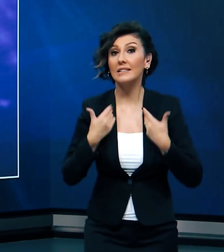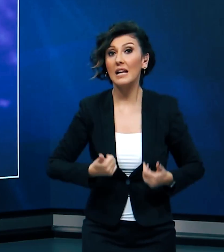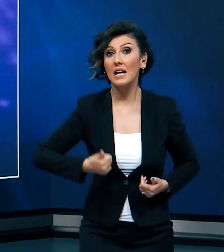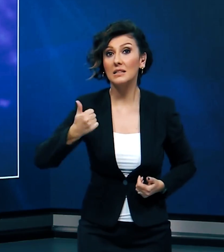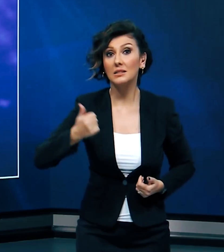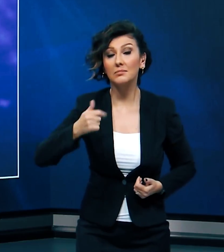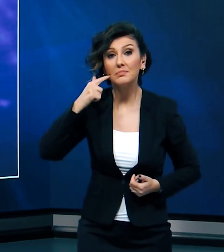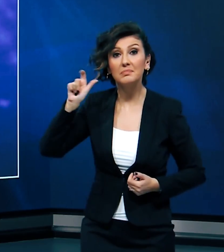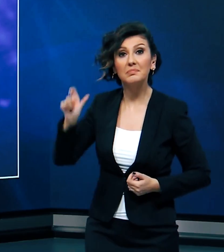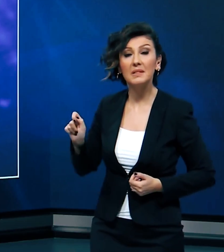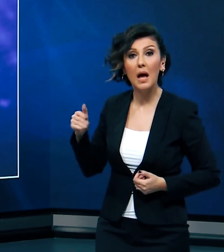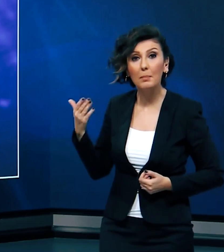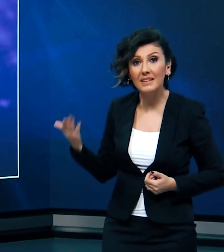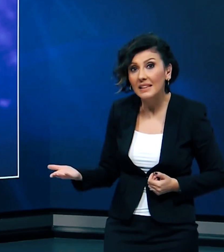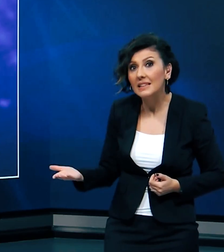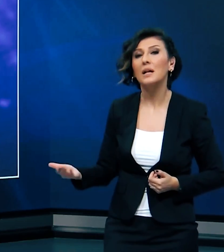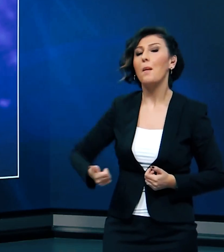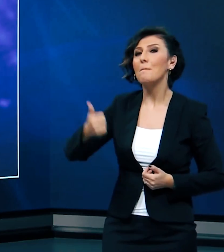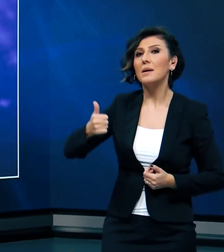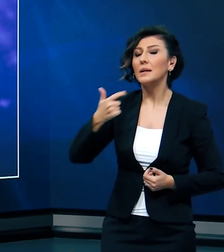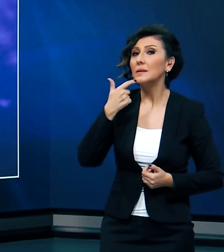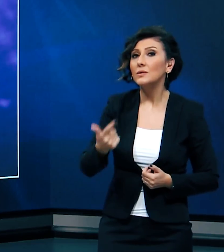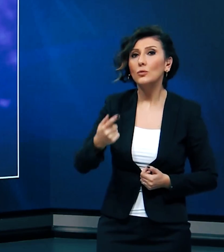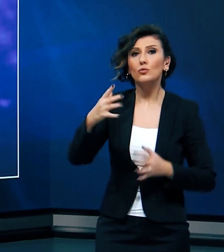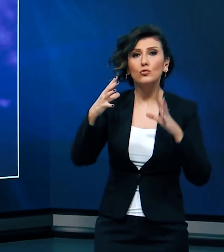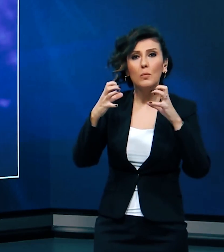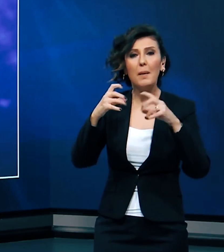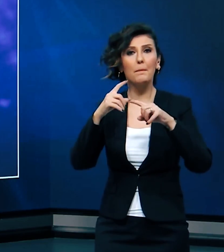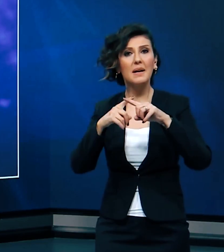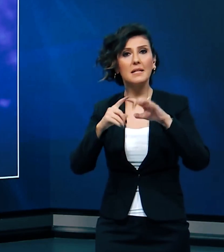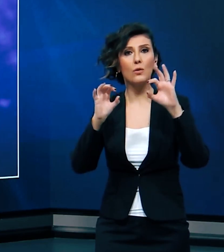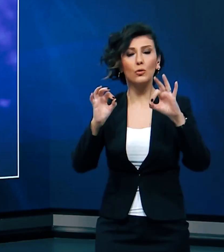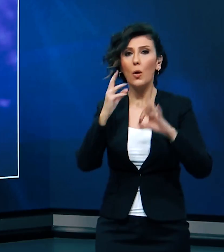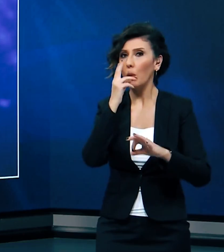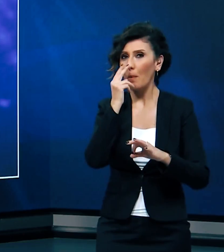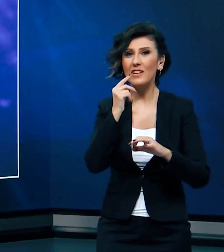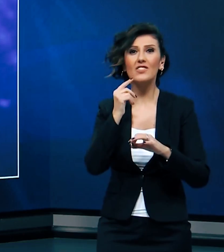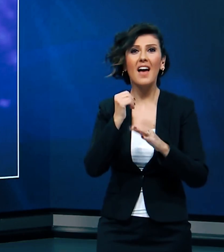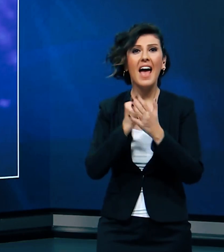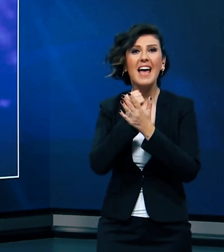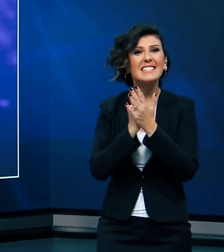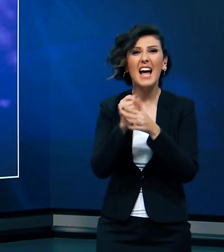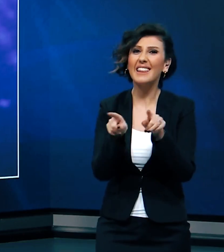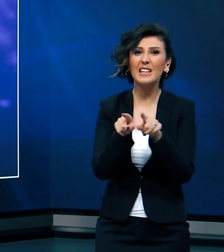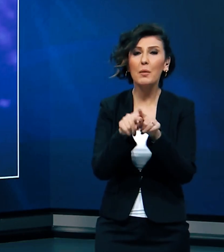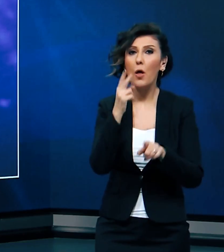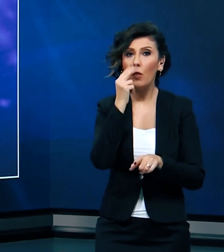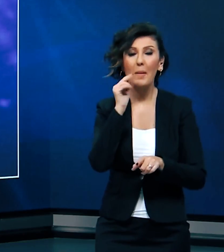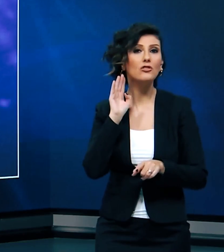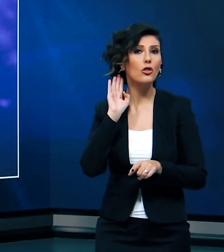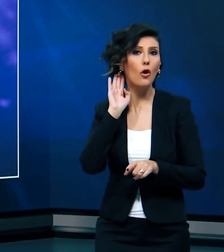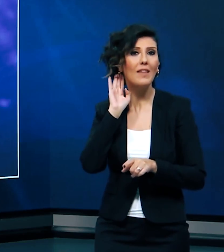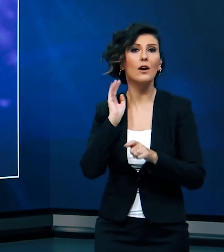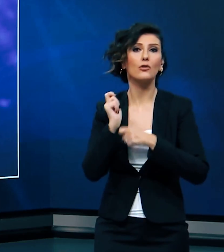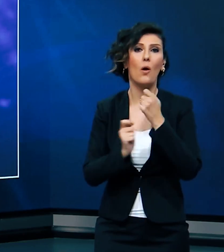Adalet Bakanı Abdülhamit Gül'den geldi. Gül, cumartesi ve pazar günleri nöbetçi eczane gibi nöbetçi noterler